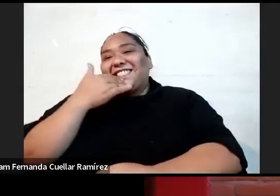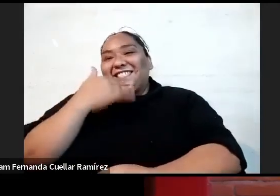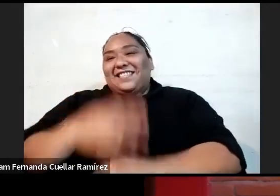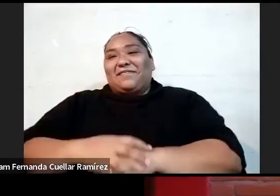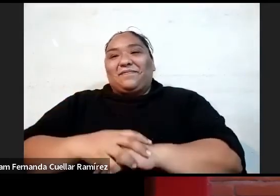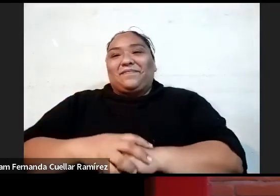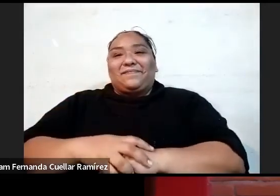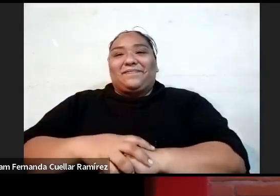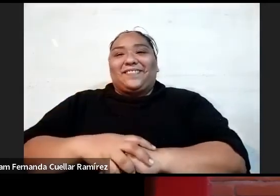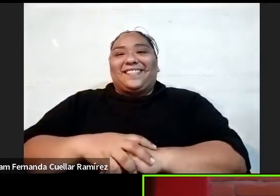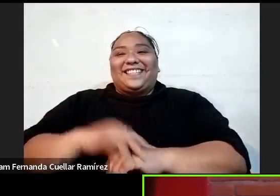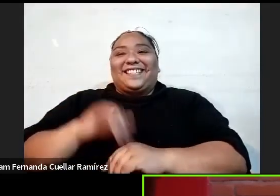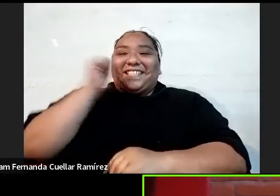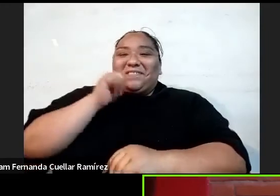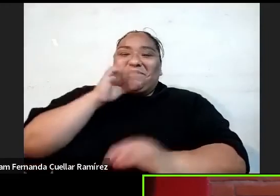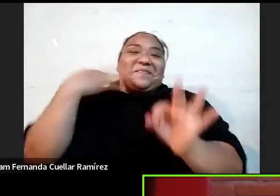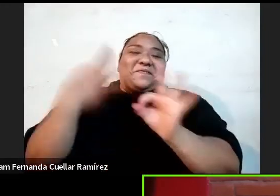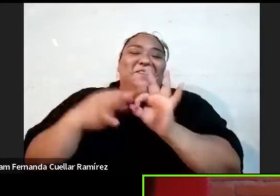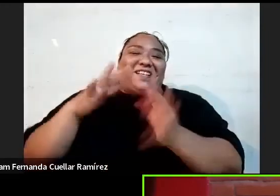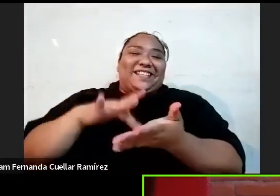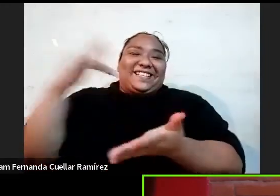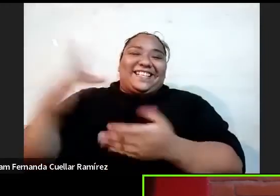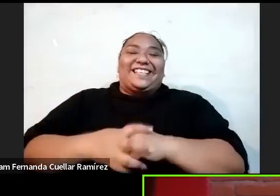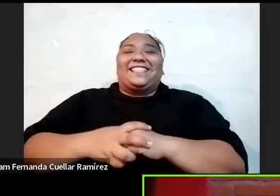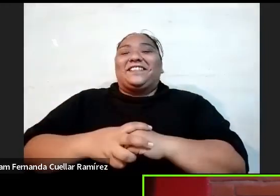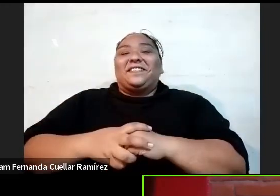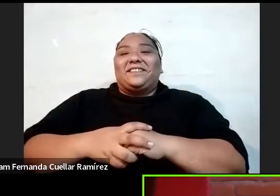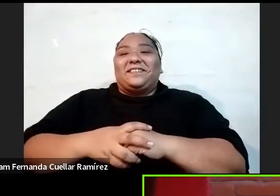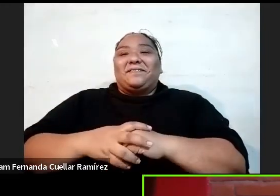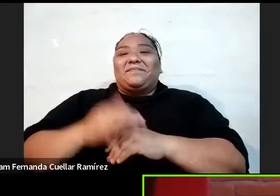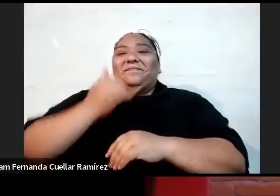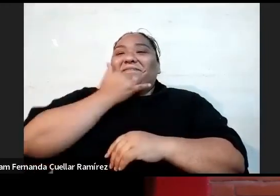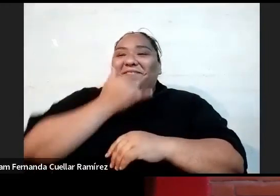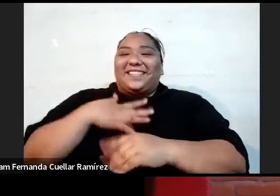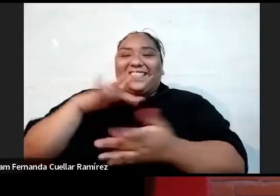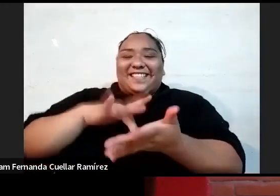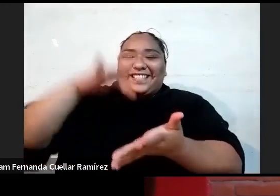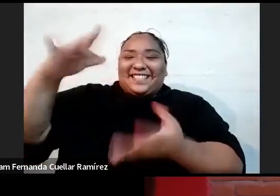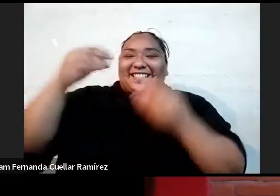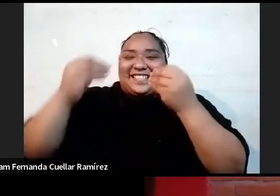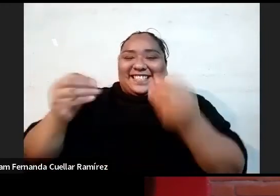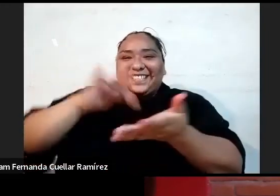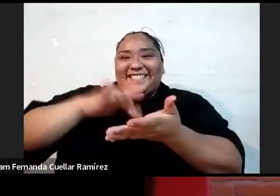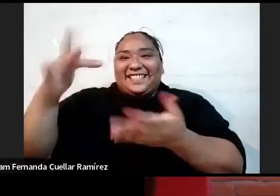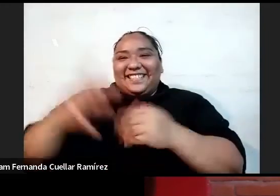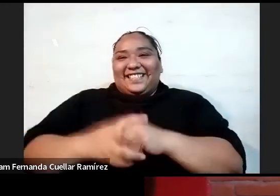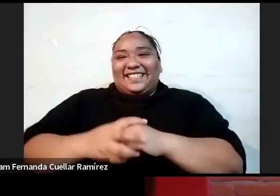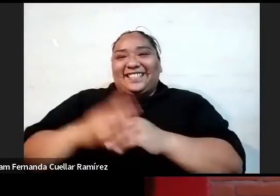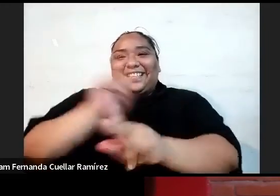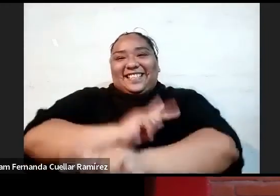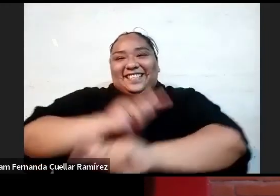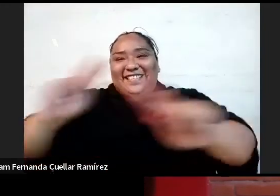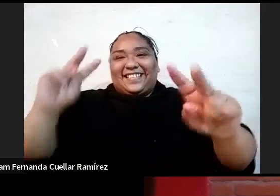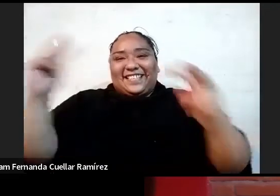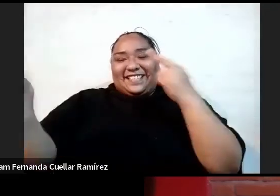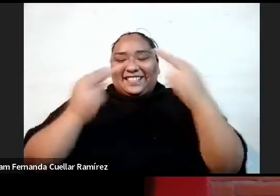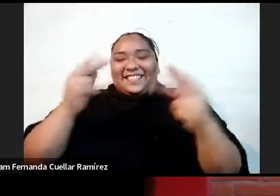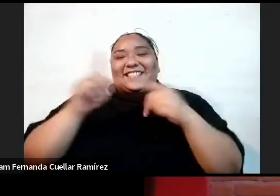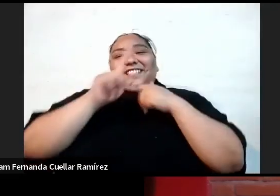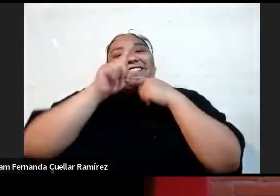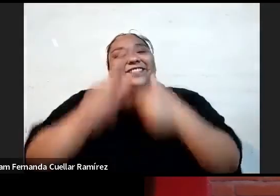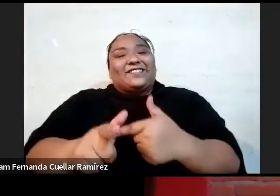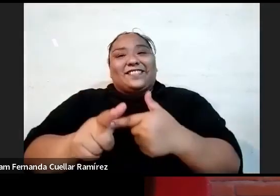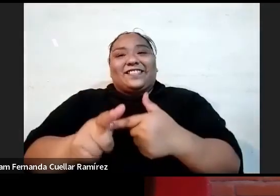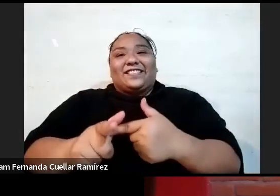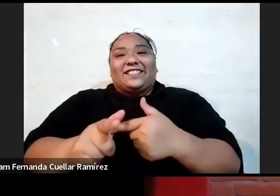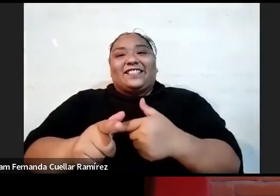sí. Rai Rodríguez, Anfeta Minaj. Muchísimas gracias a todos los que nos siguieron. Por